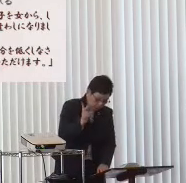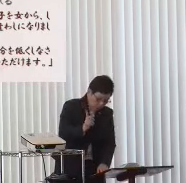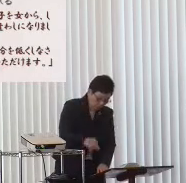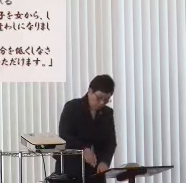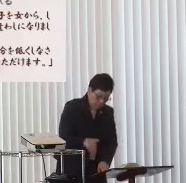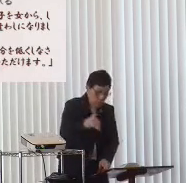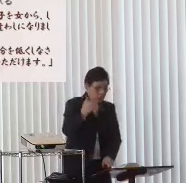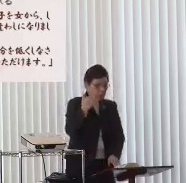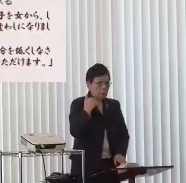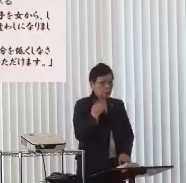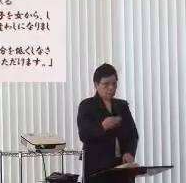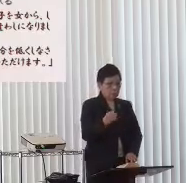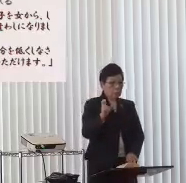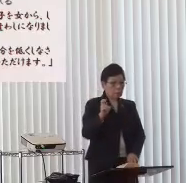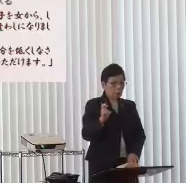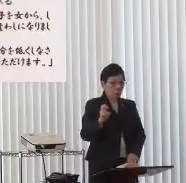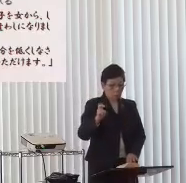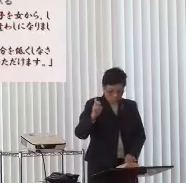行われるときに、